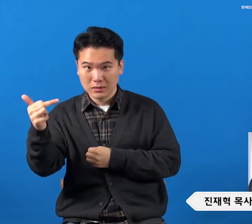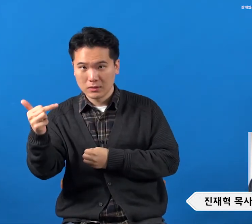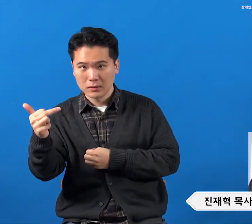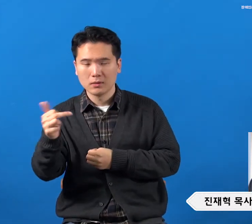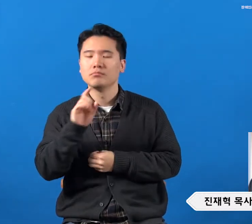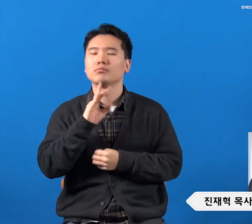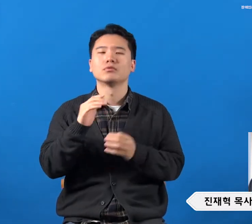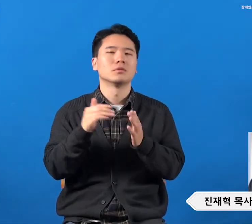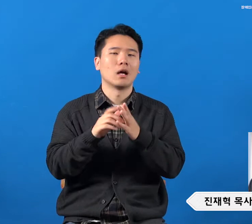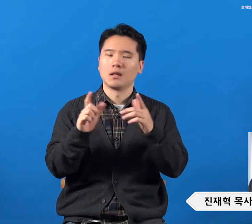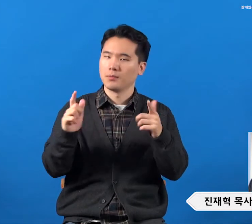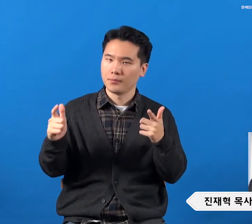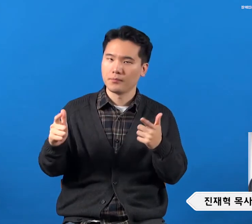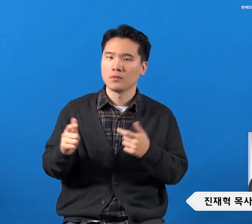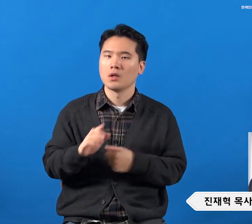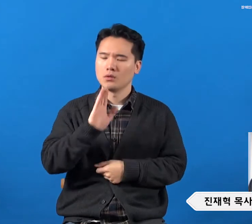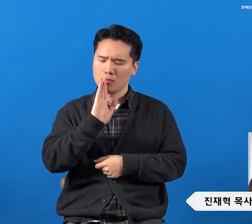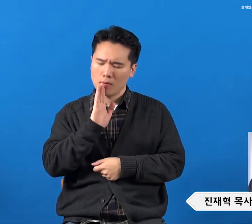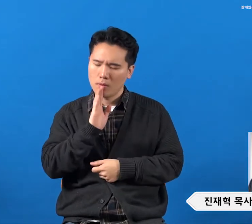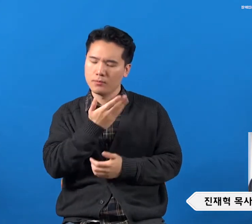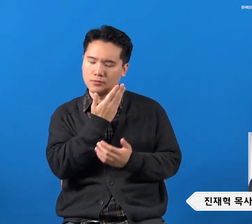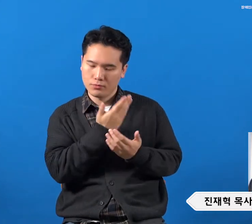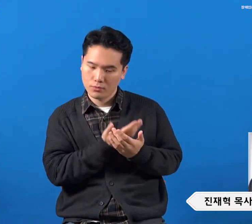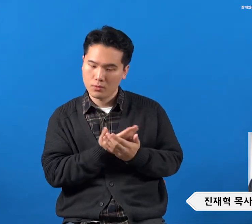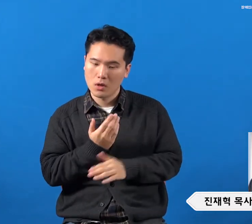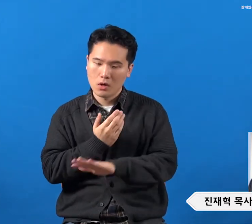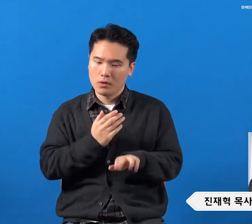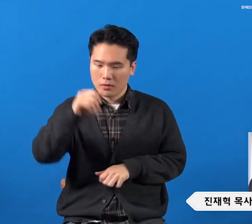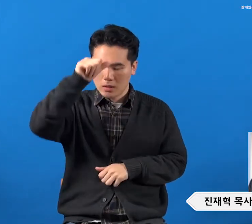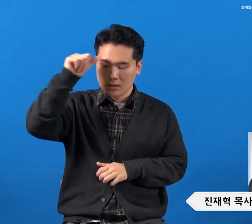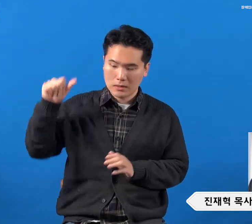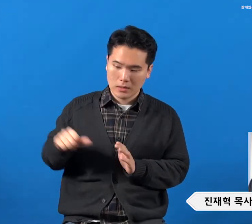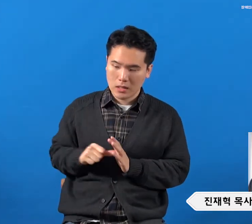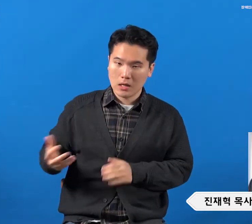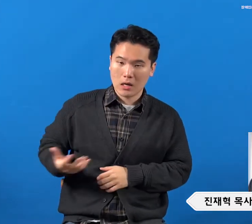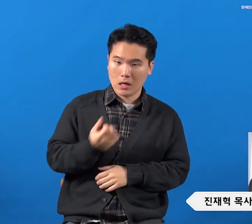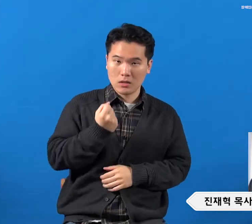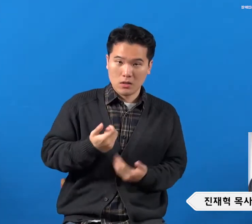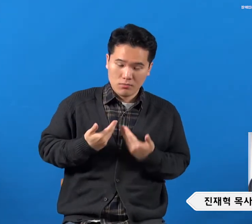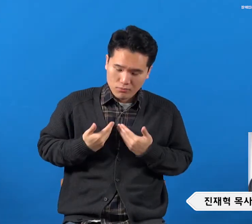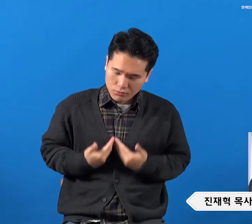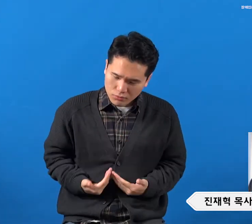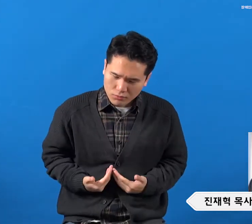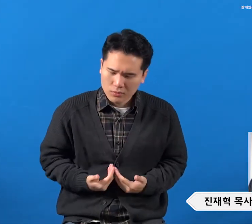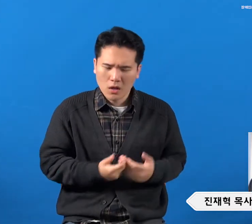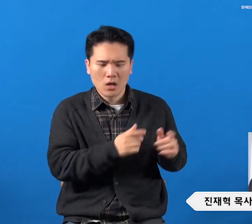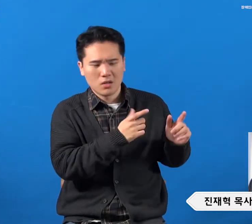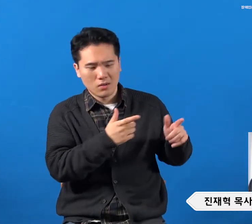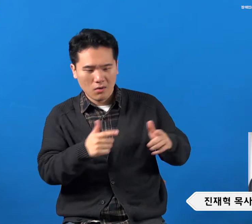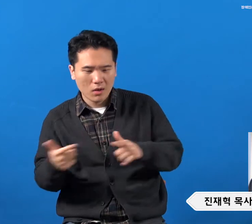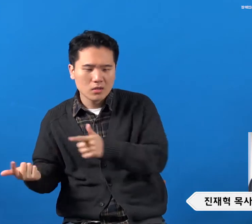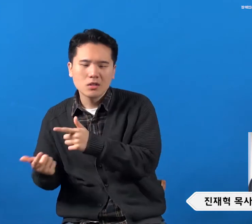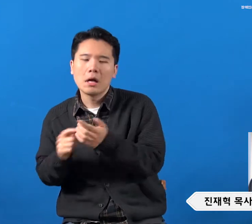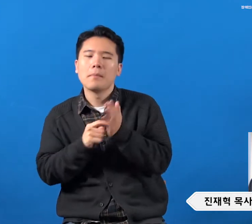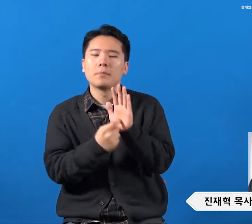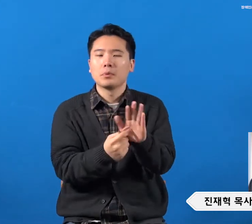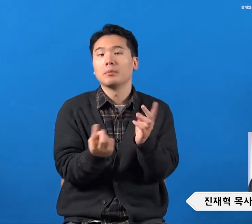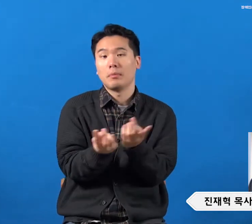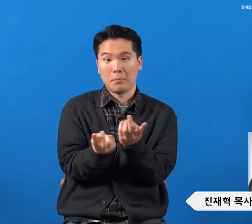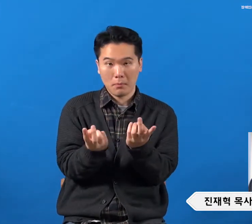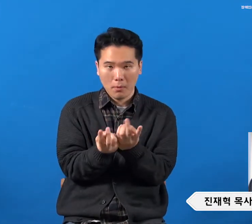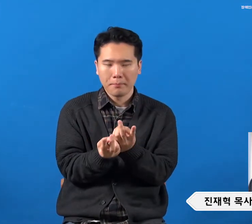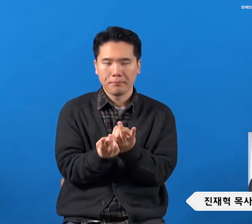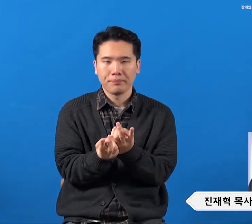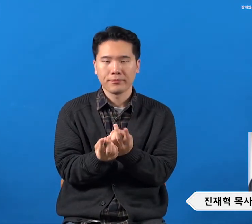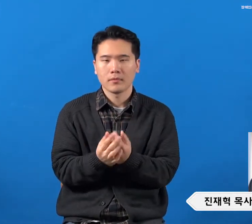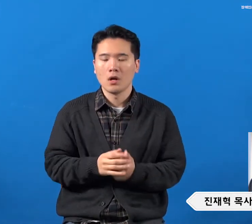정말 중요하고 그 이름이 우리의 인생에 가지고 있는 무게와 그 모든 것들을 표현하는 또 하나의